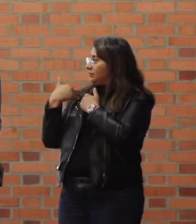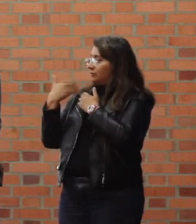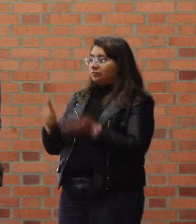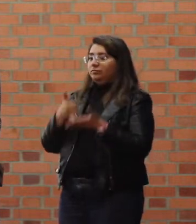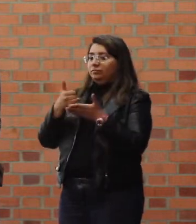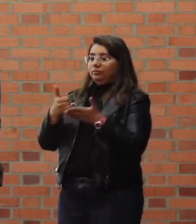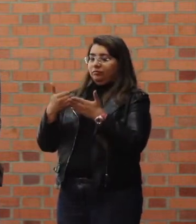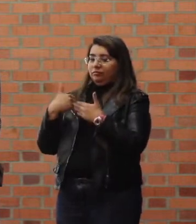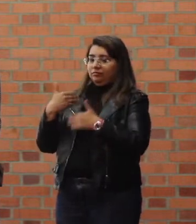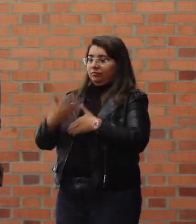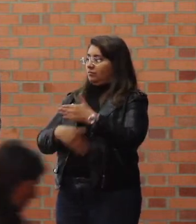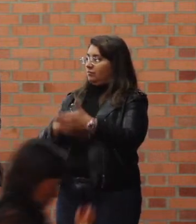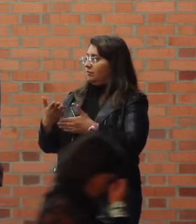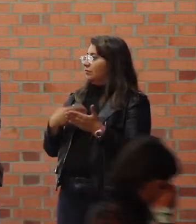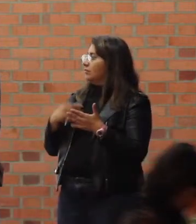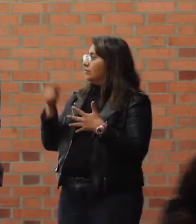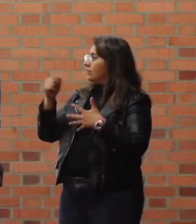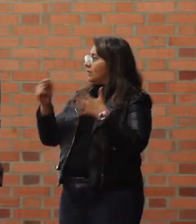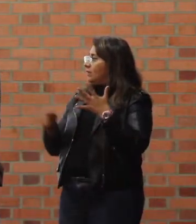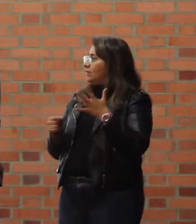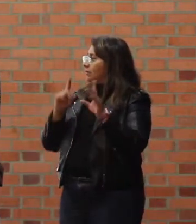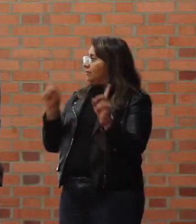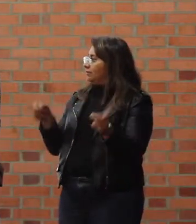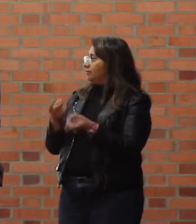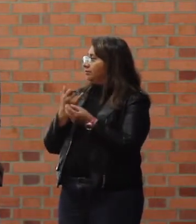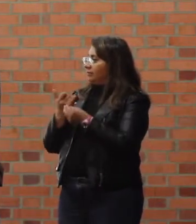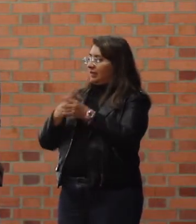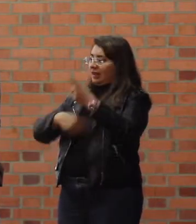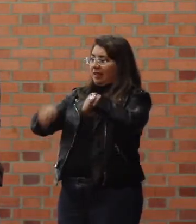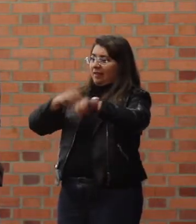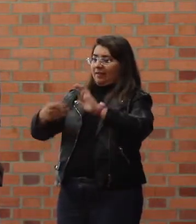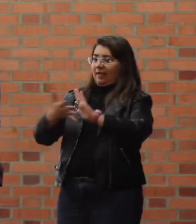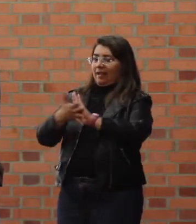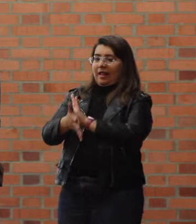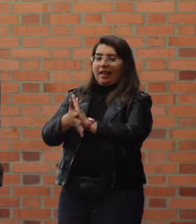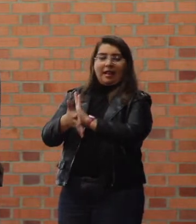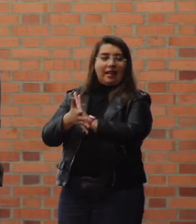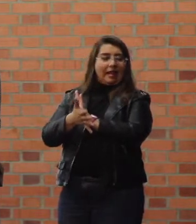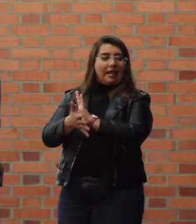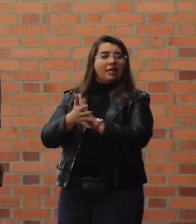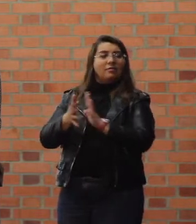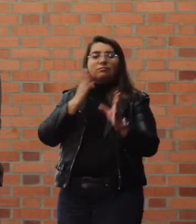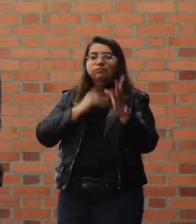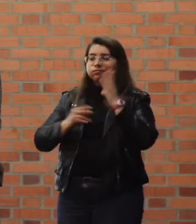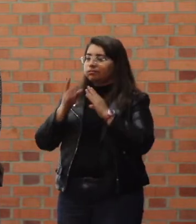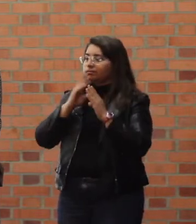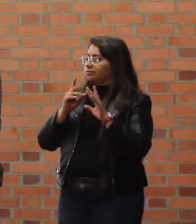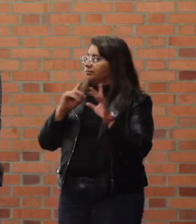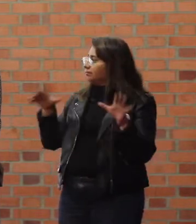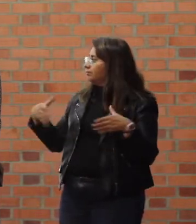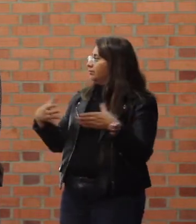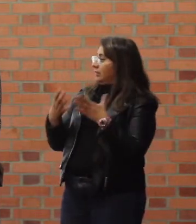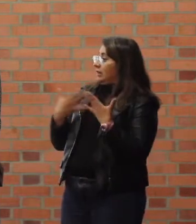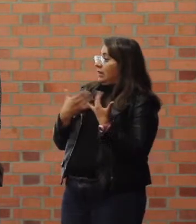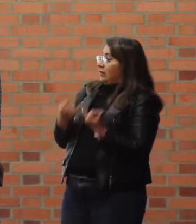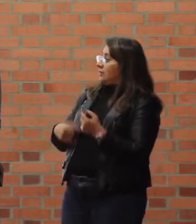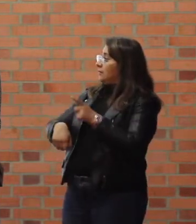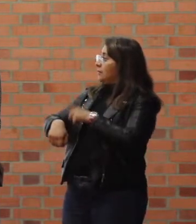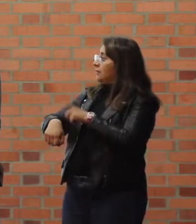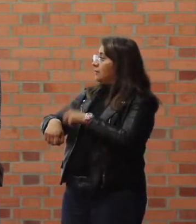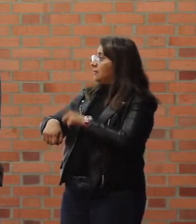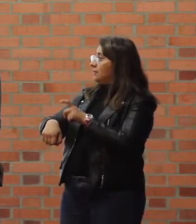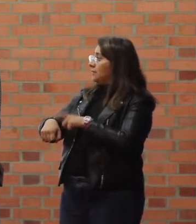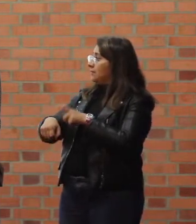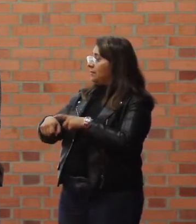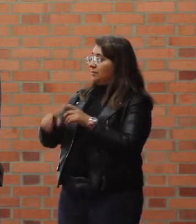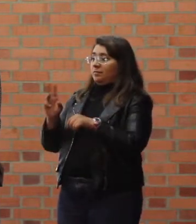el premio cuyas condiciones completas como vieron anteriormente podrán ser consultadas a partir de este momento en el